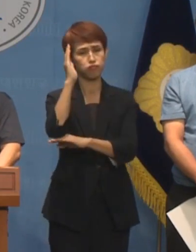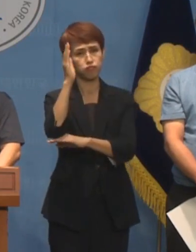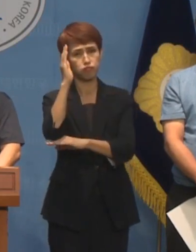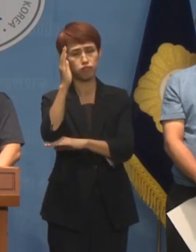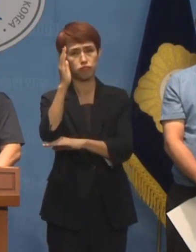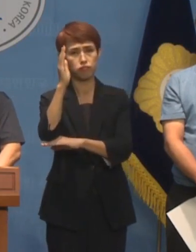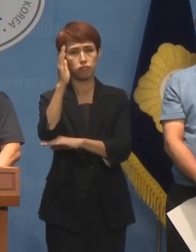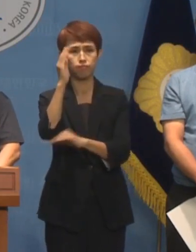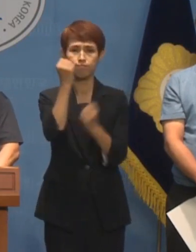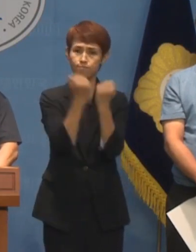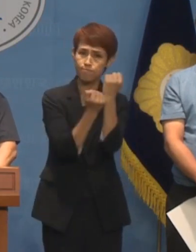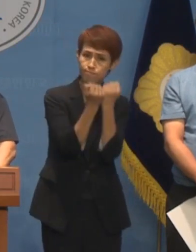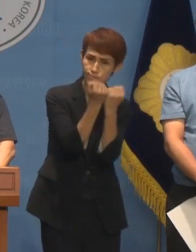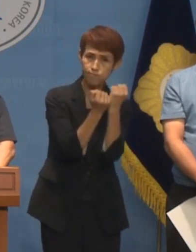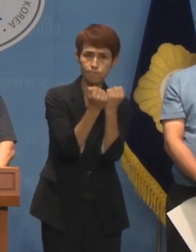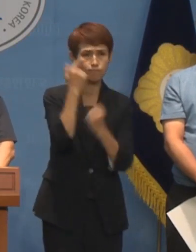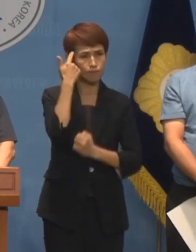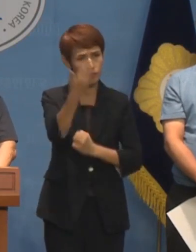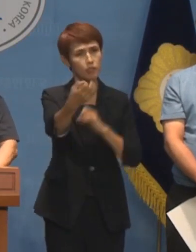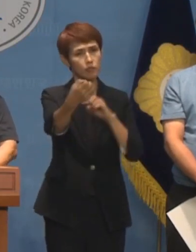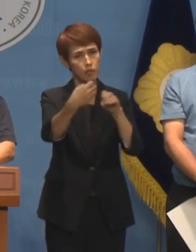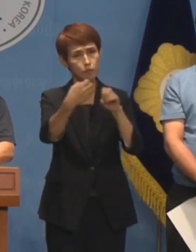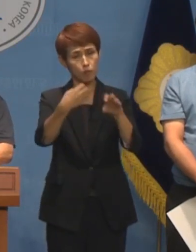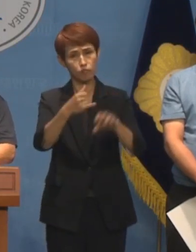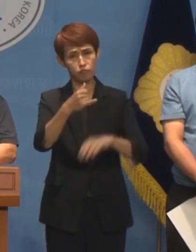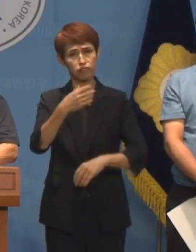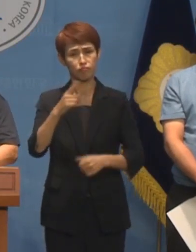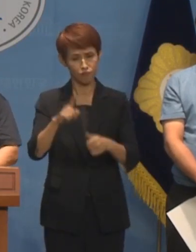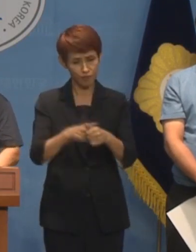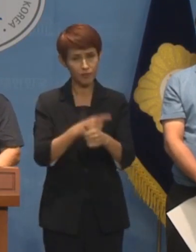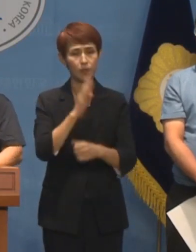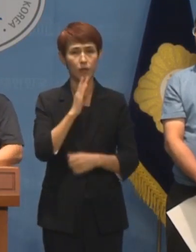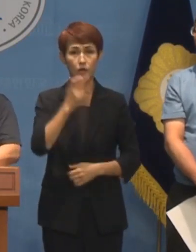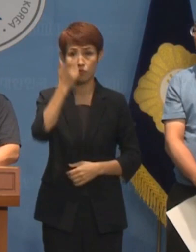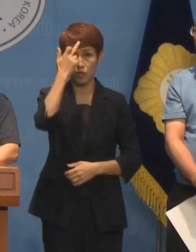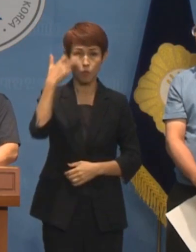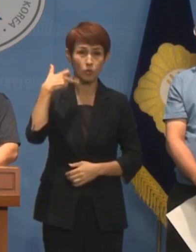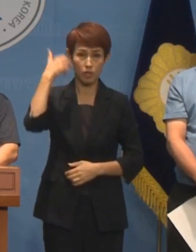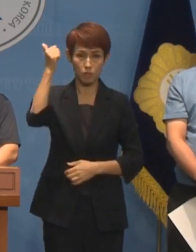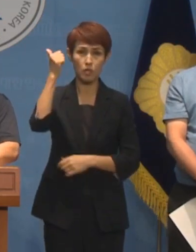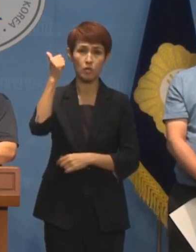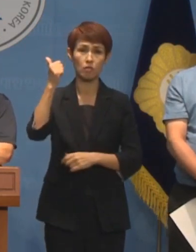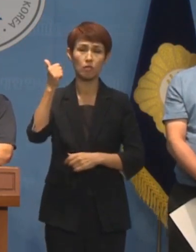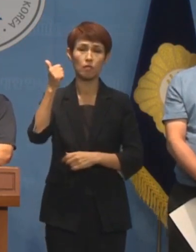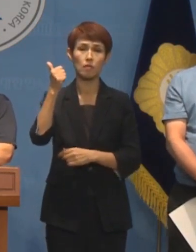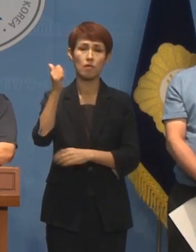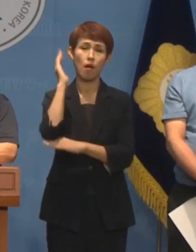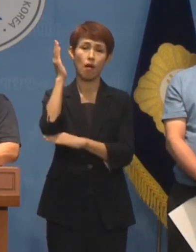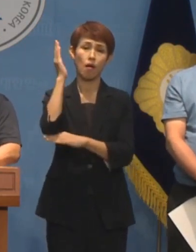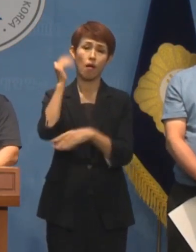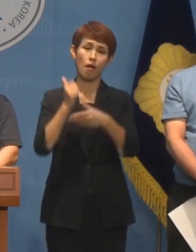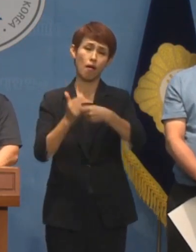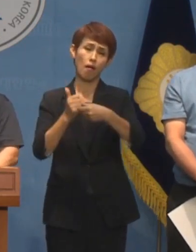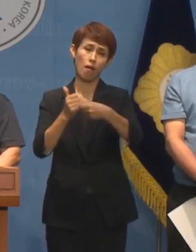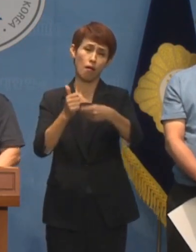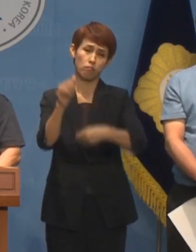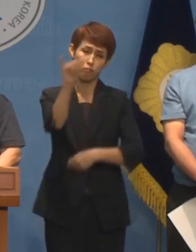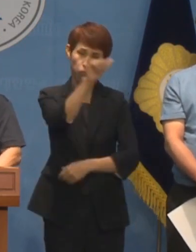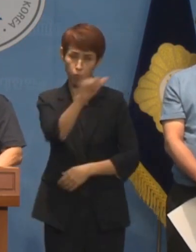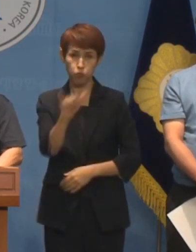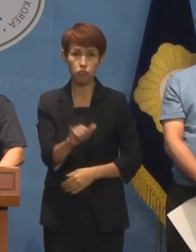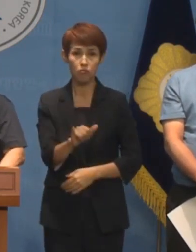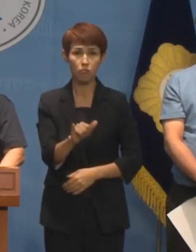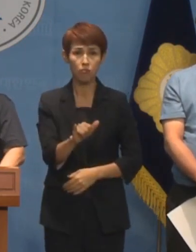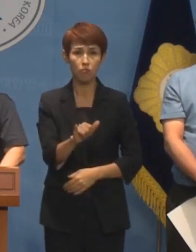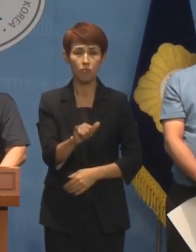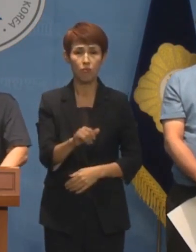세미나를 하고 또 질의응답을 하고. 그리고 최재형 목사님이 전국에서 시국 강행을 했습니다. 어디서도 이렇게까지 지금 혹독한 탄압을 받는